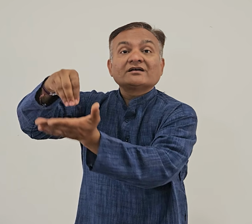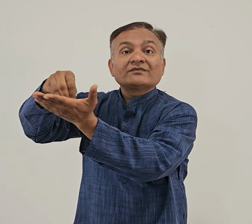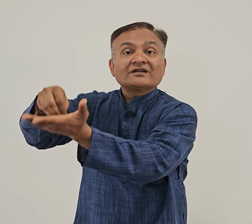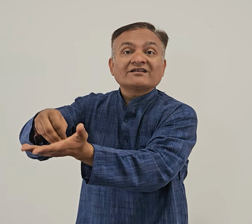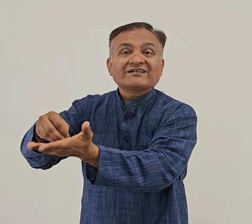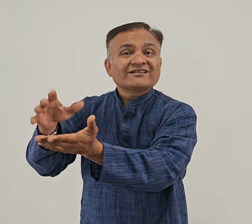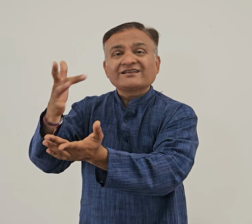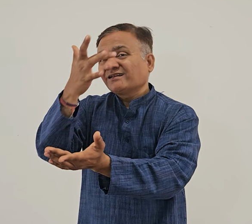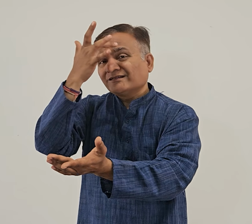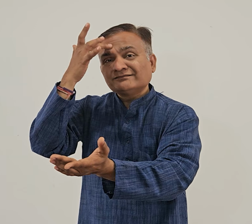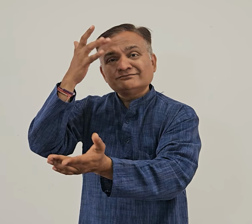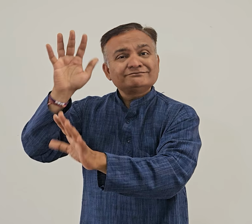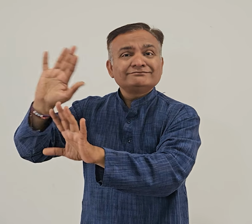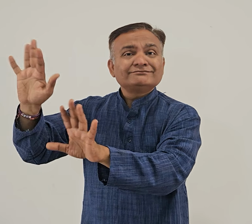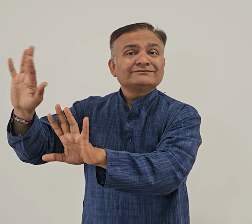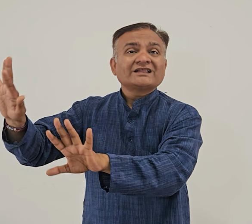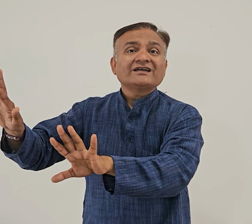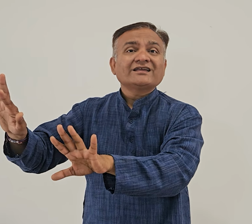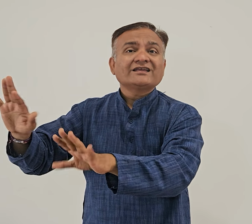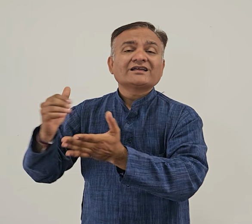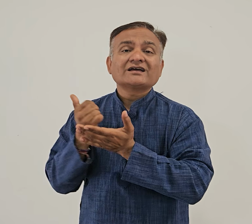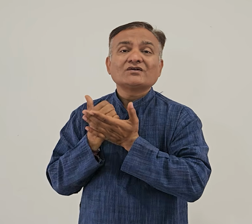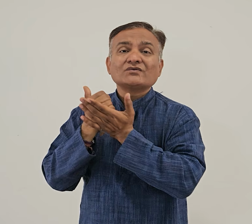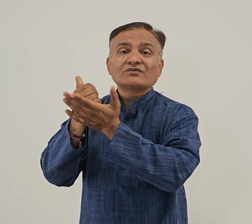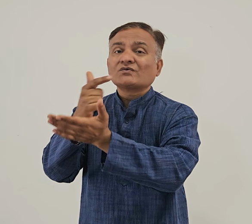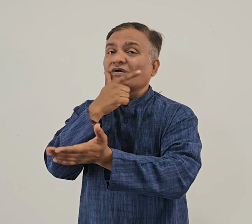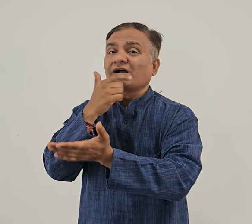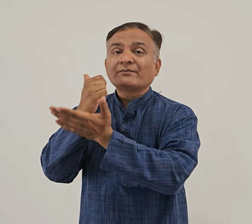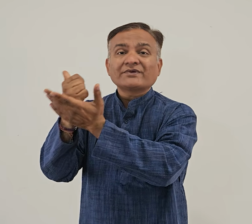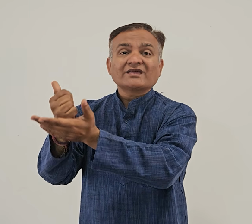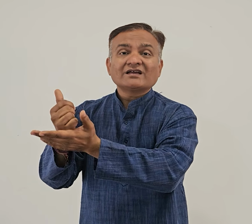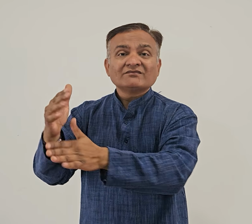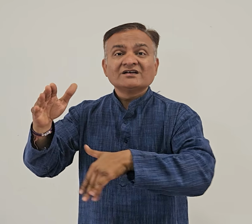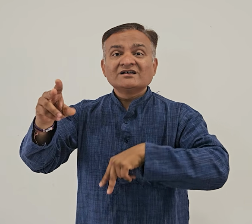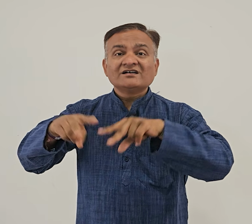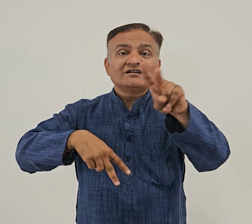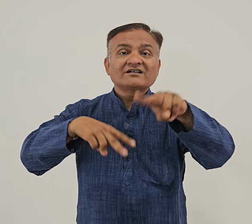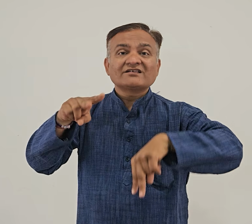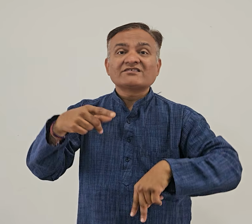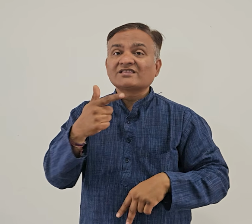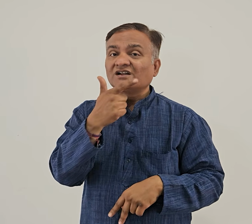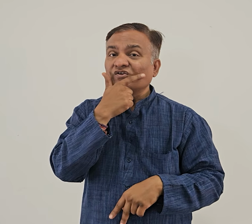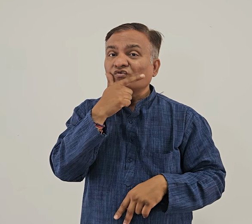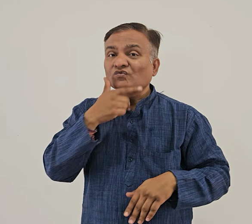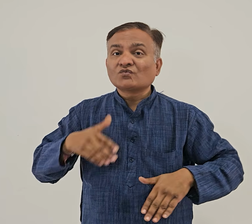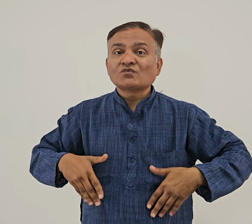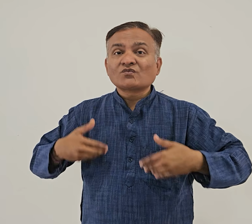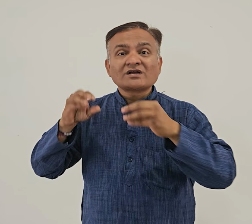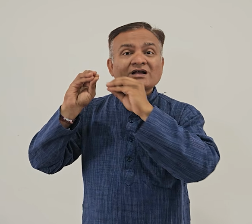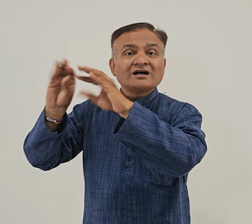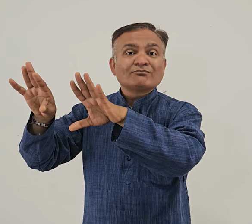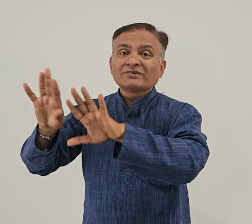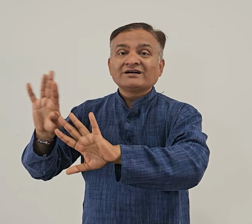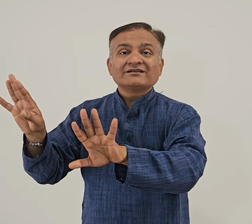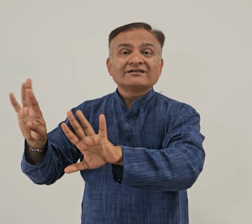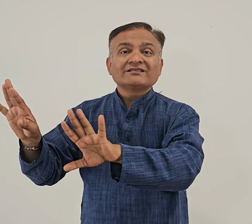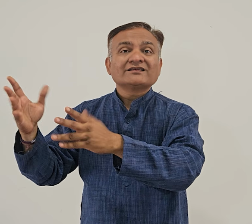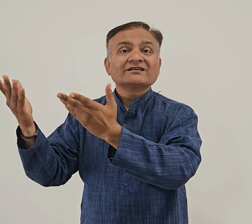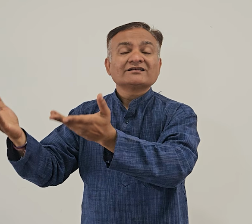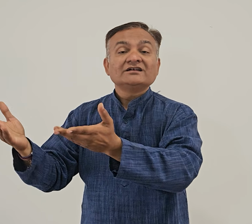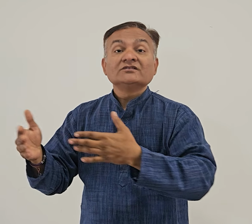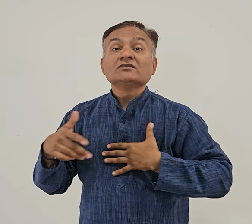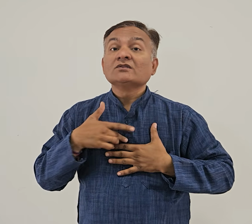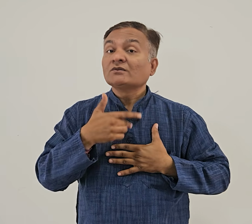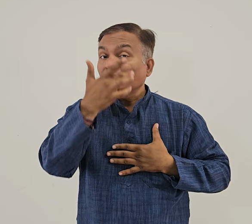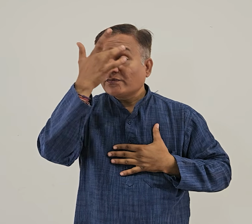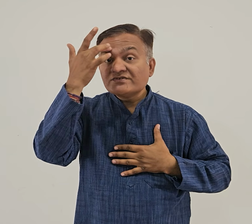આપણે બધાને સુખ આપીએ, કે આપણે રસ્તામાં જઈને બધાને સુખ આપવા તો નથી નીકળી શકતા. આ તો આપણે સામે ચાલીને ઘર